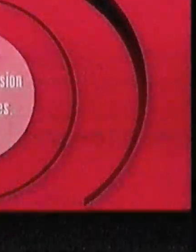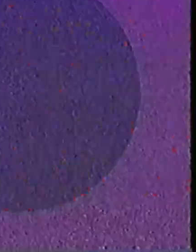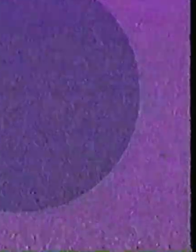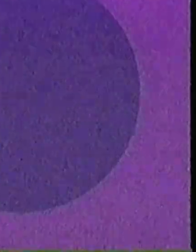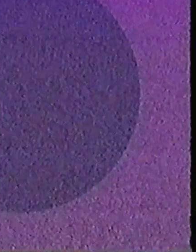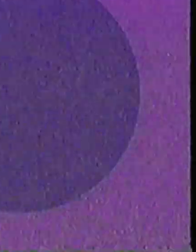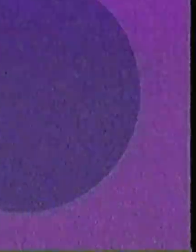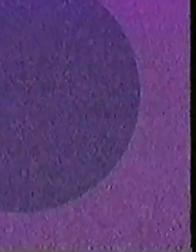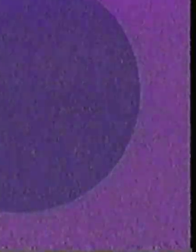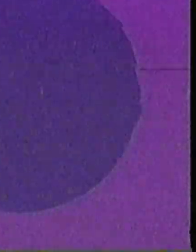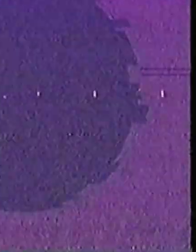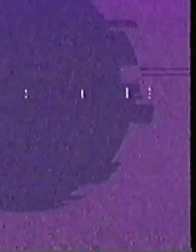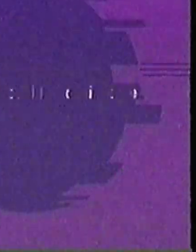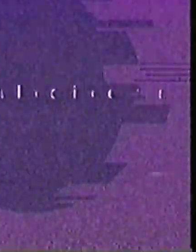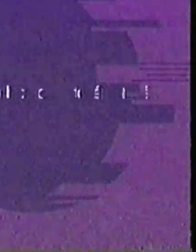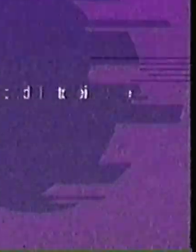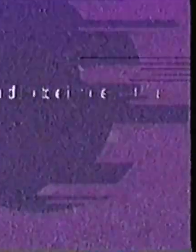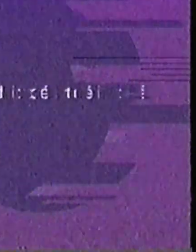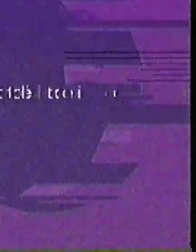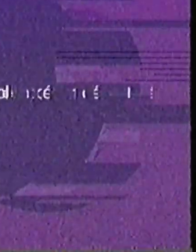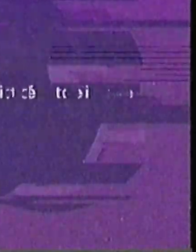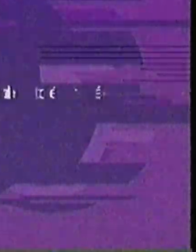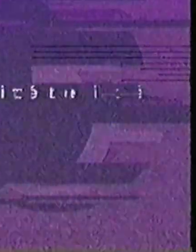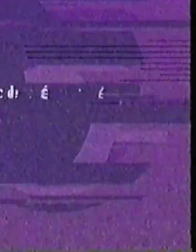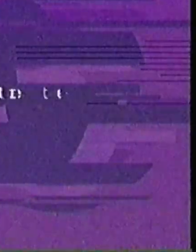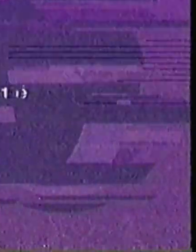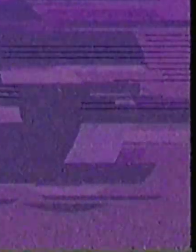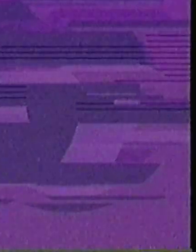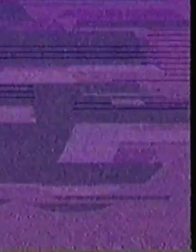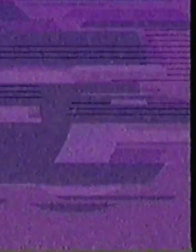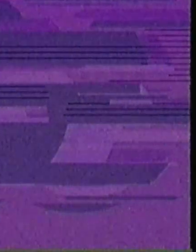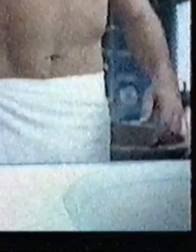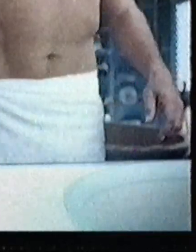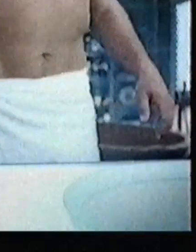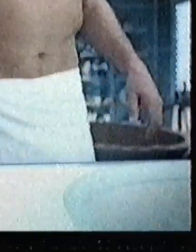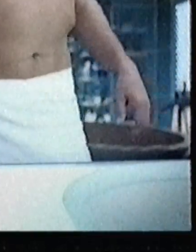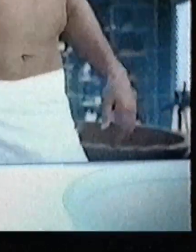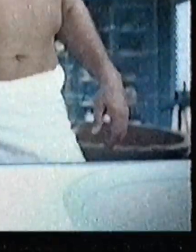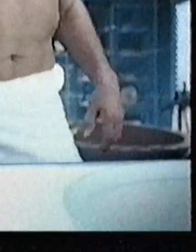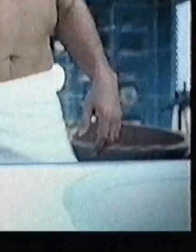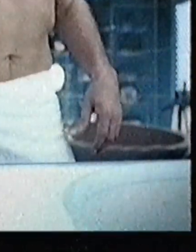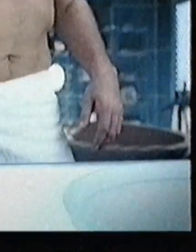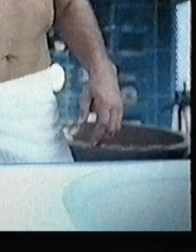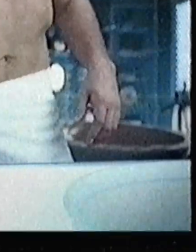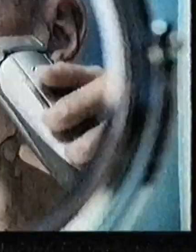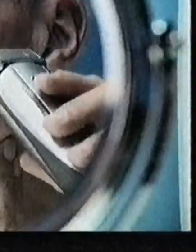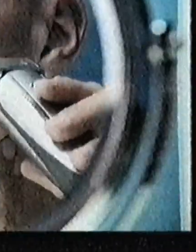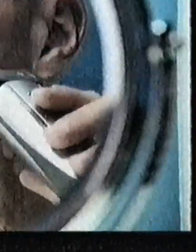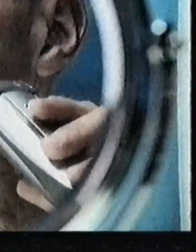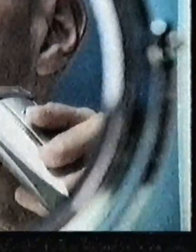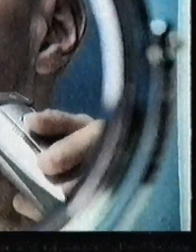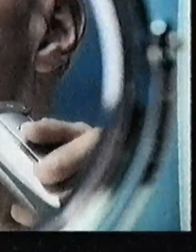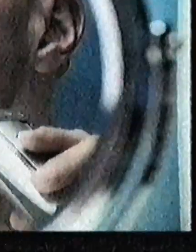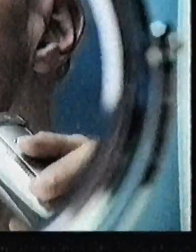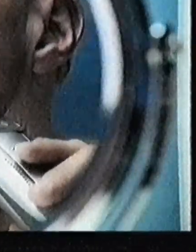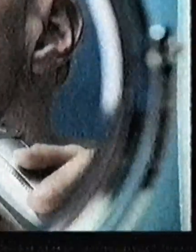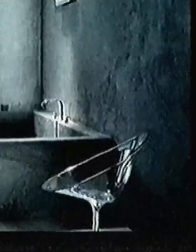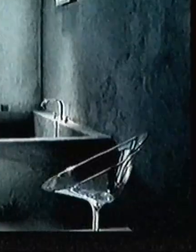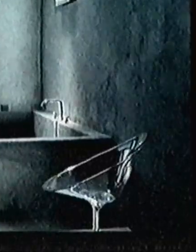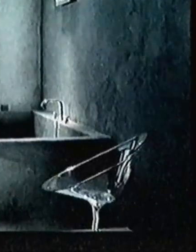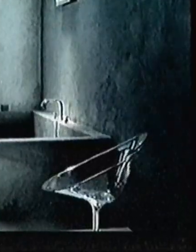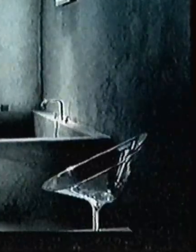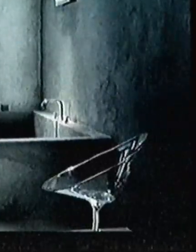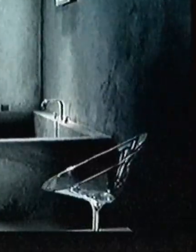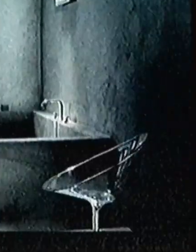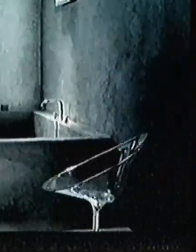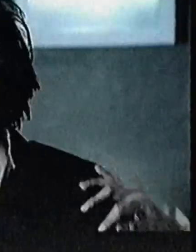Go Comment un rasoir pourrait-il s'adapter aux traits du visage de